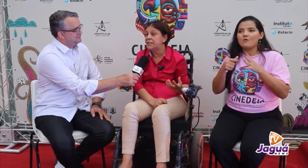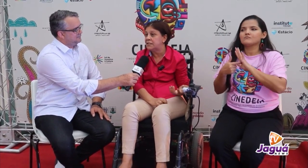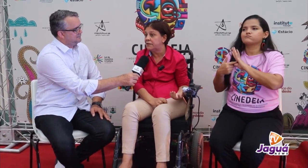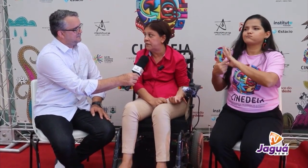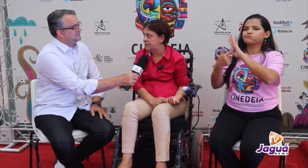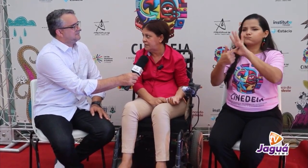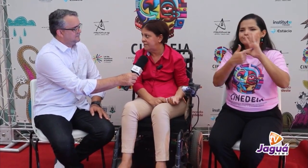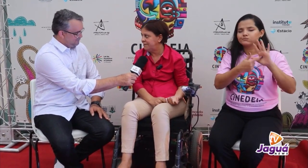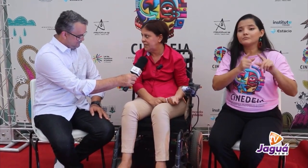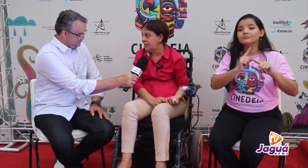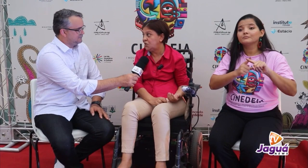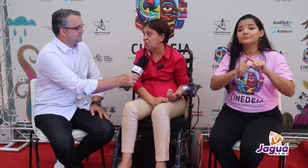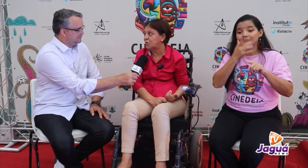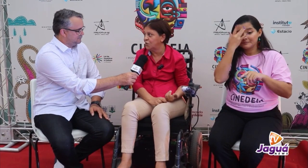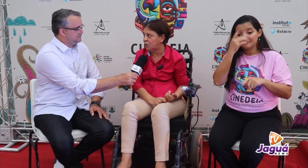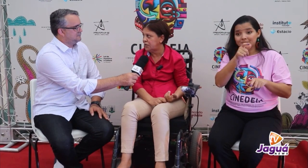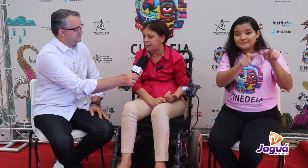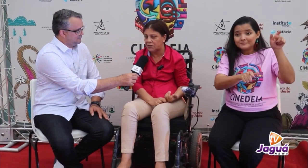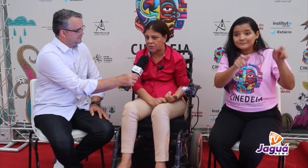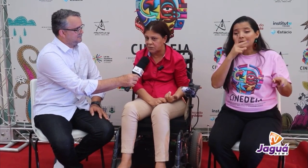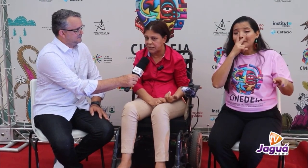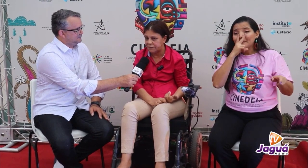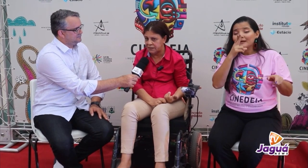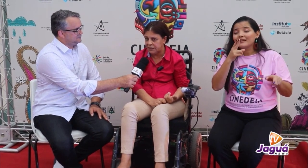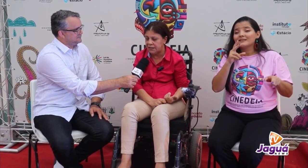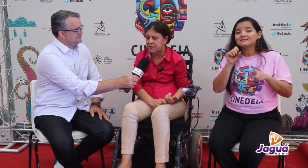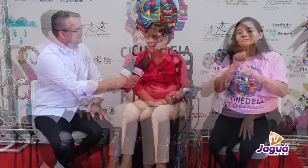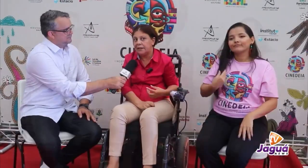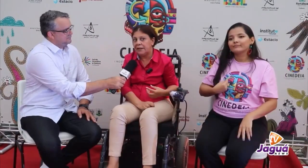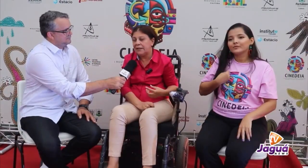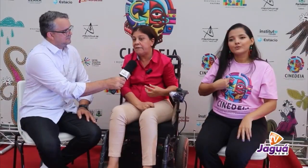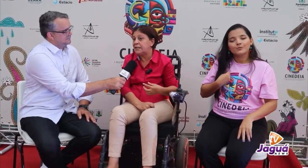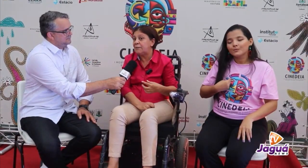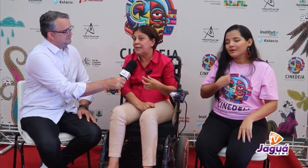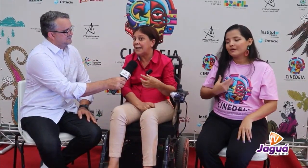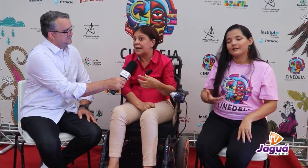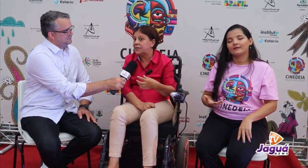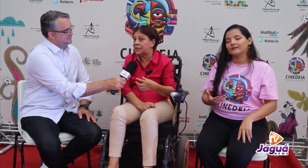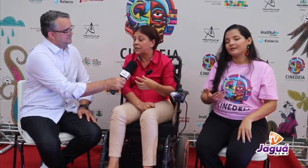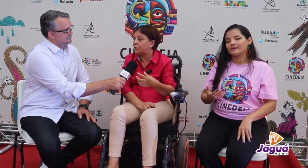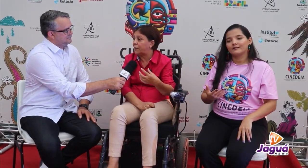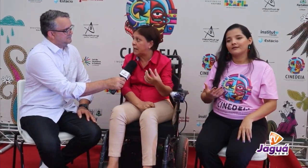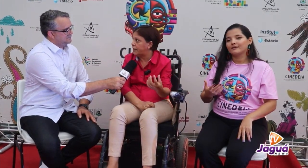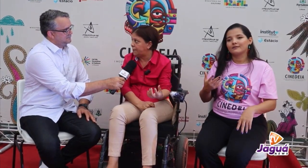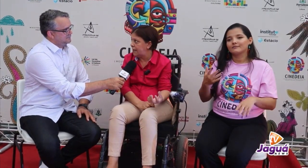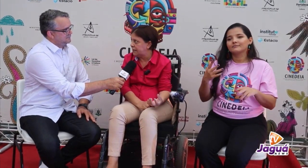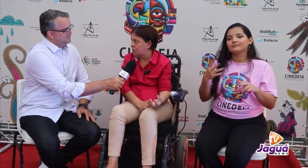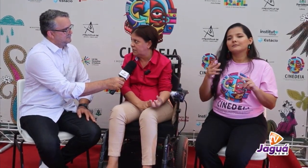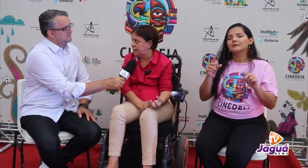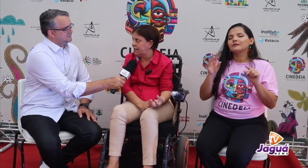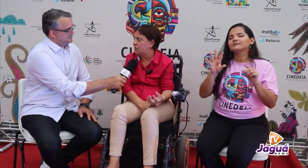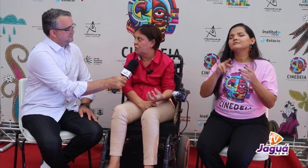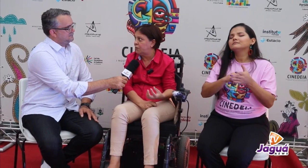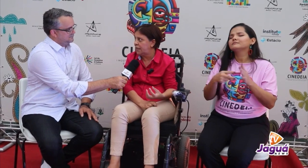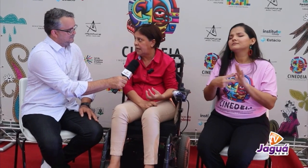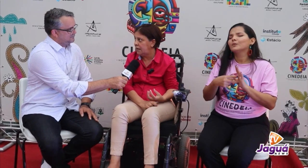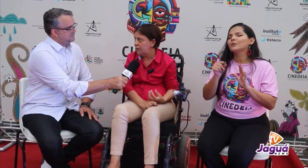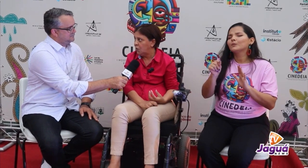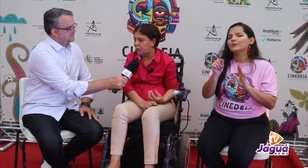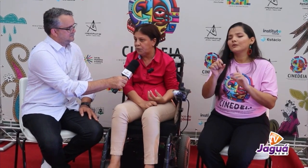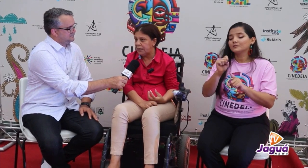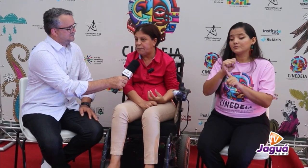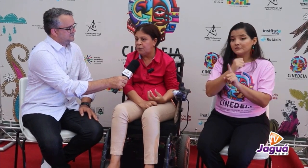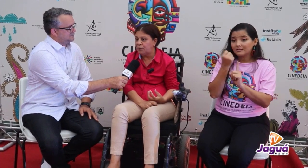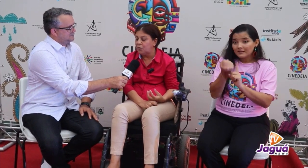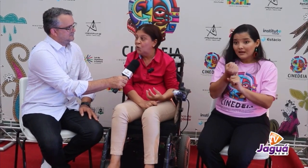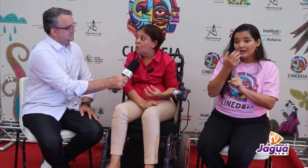esses invisíveis que somos nós, pessoas com deficiência, invisibilidade tanto na parte da sociedade como